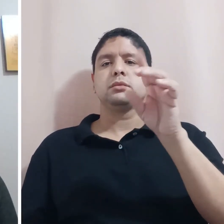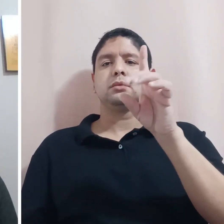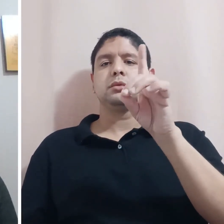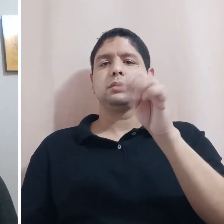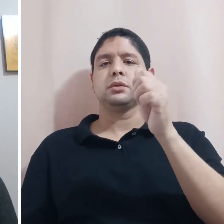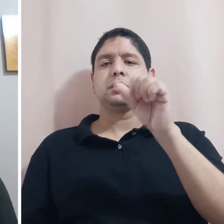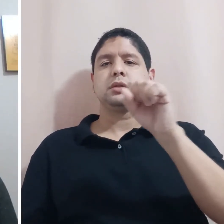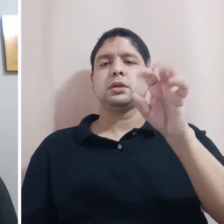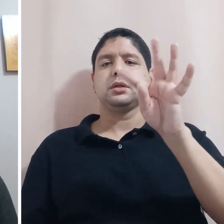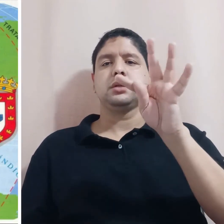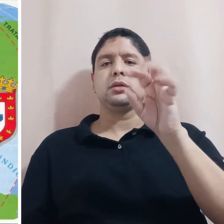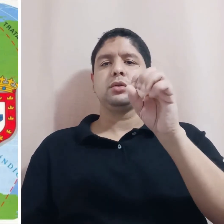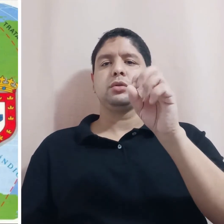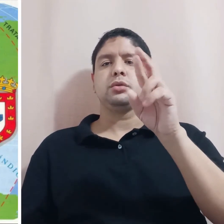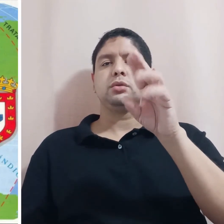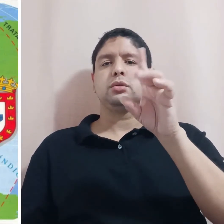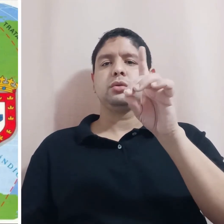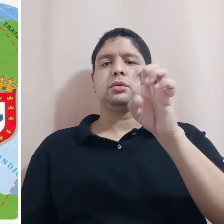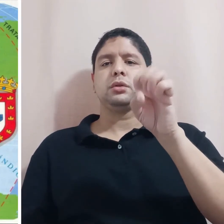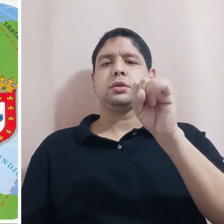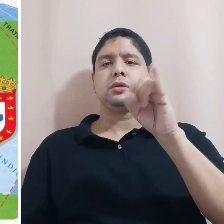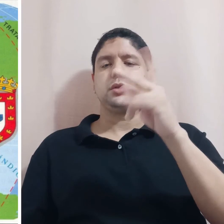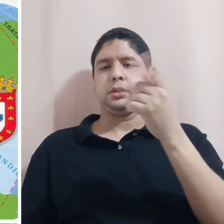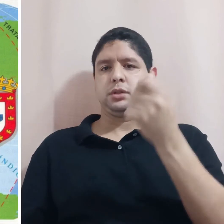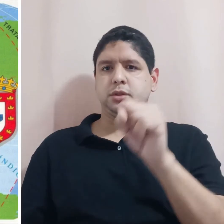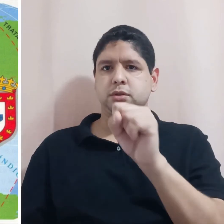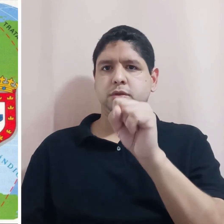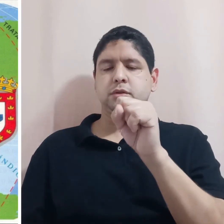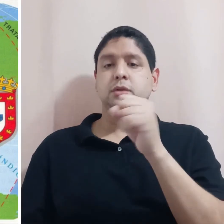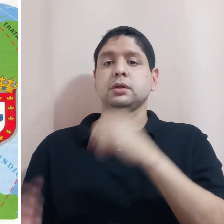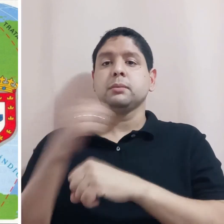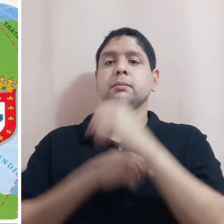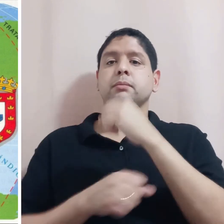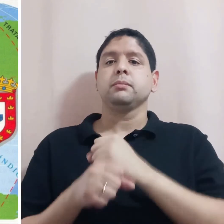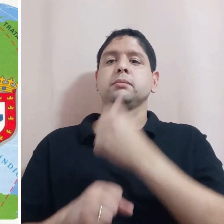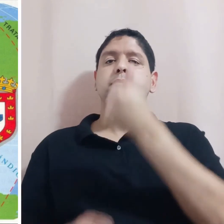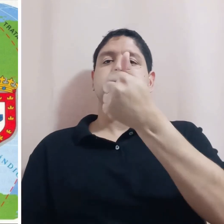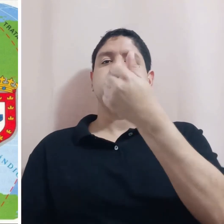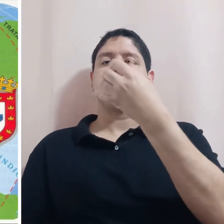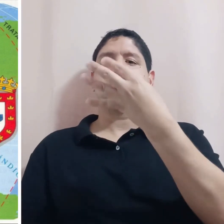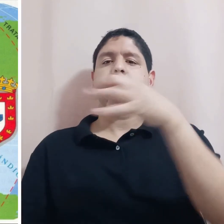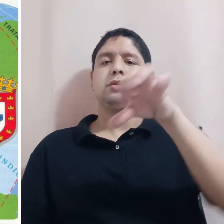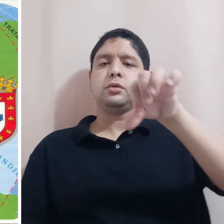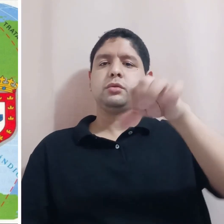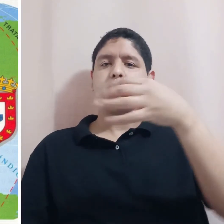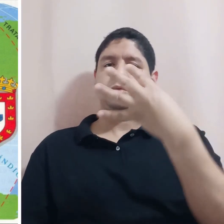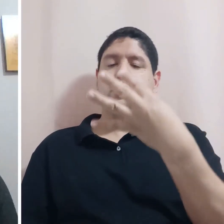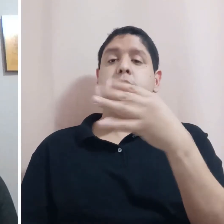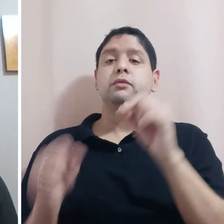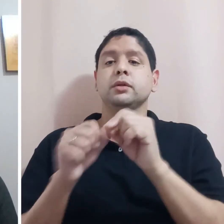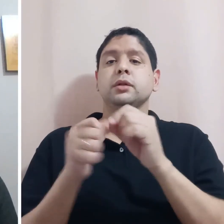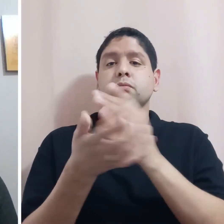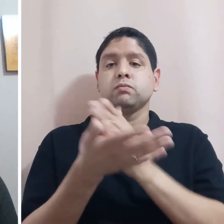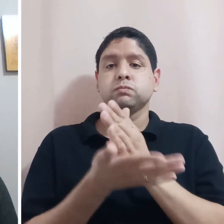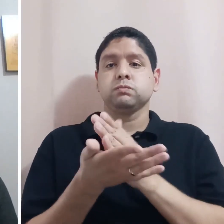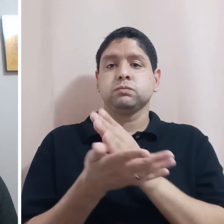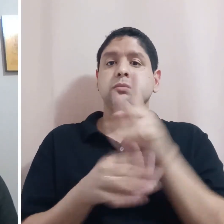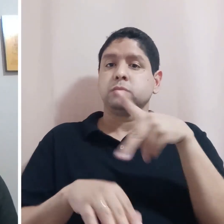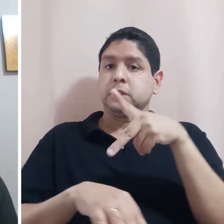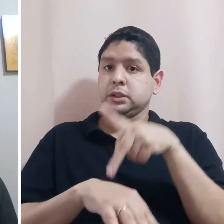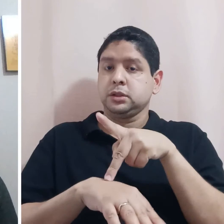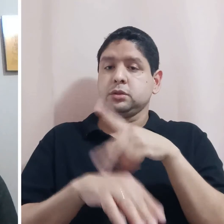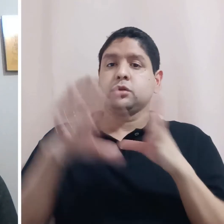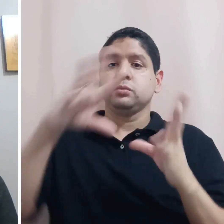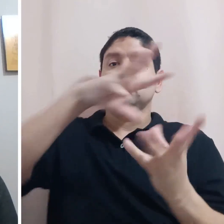acordo que foi chamado Tratado de Tordesilhas, né, que foi assinado na cidade de Tordesilhas, da Espanha, assinado em